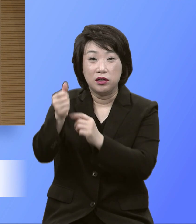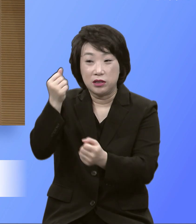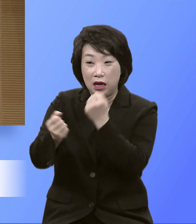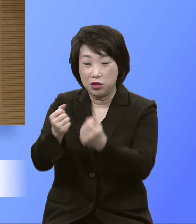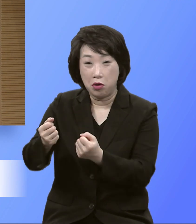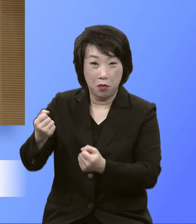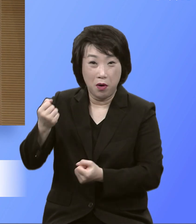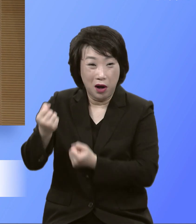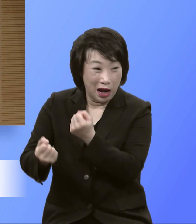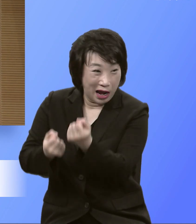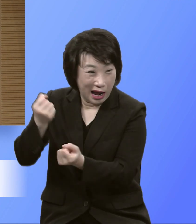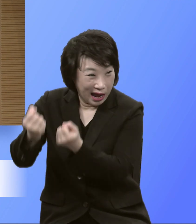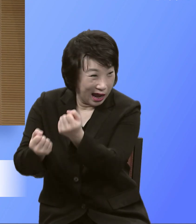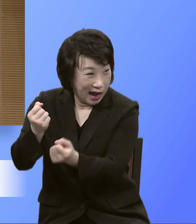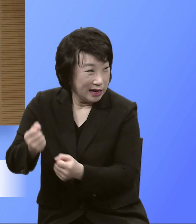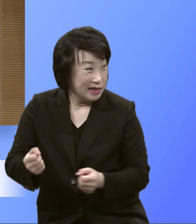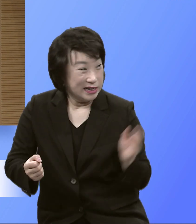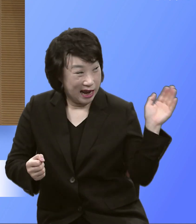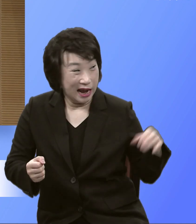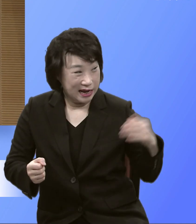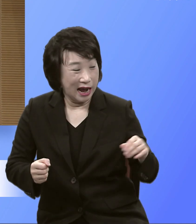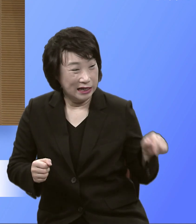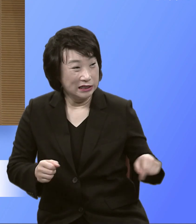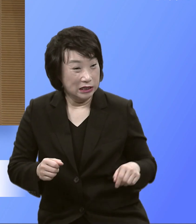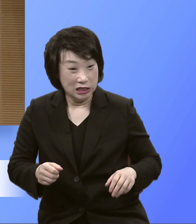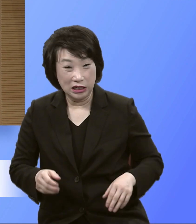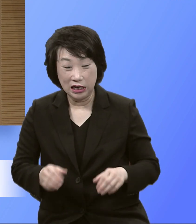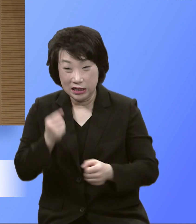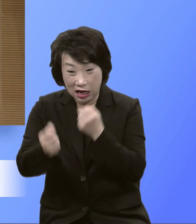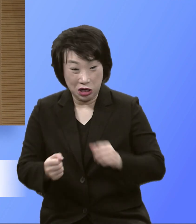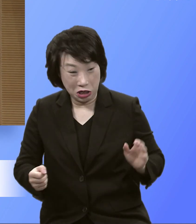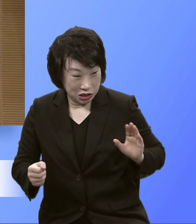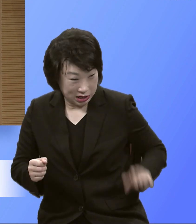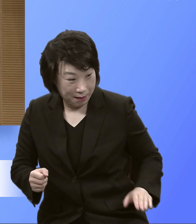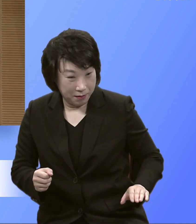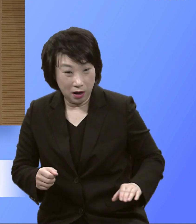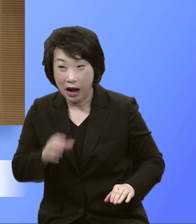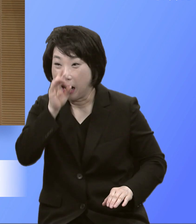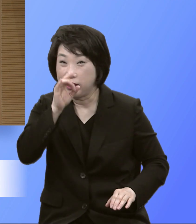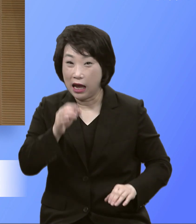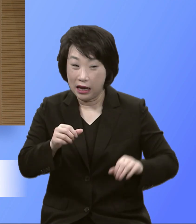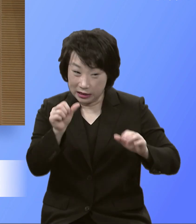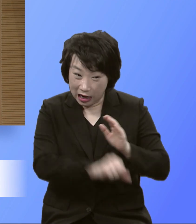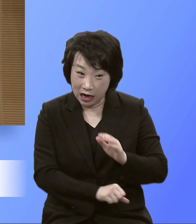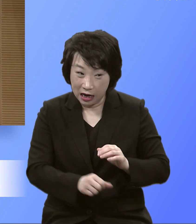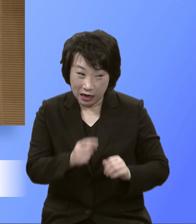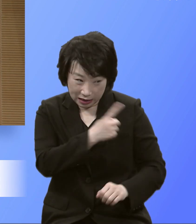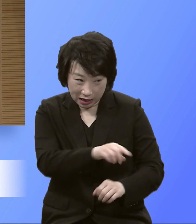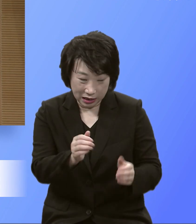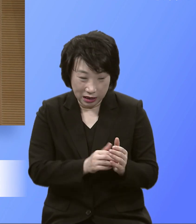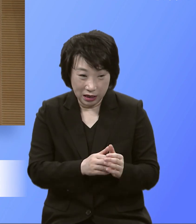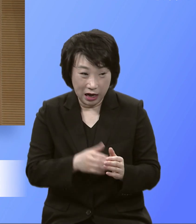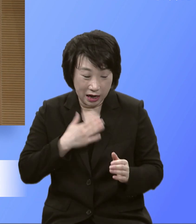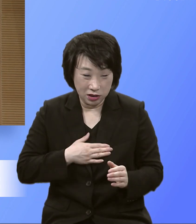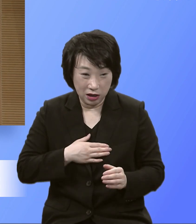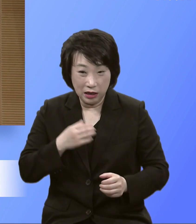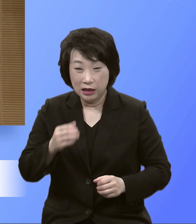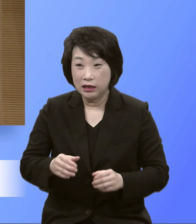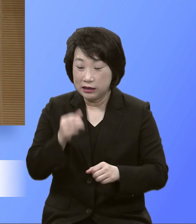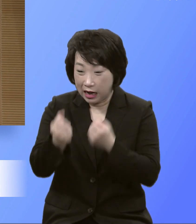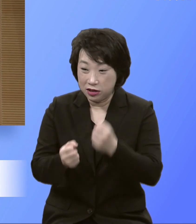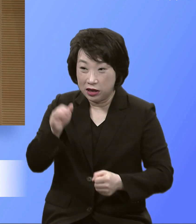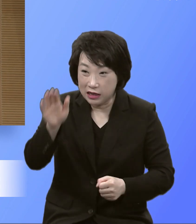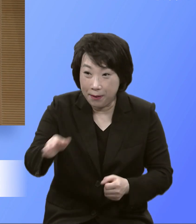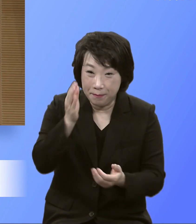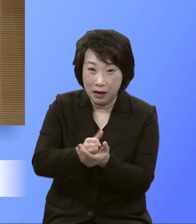앞에 가면서 석준아, 자전거는 잡으면 실격이니까 잡지 말고 내 자전거 속도를 따라서 따라와.